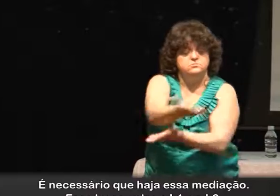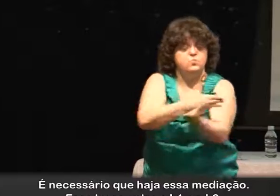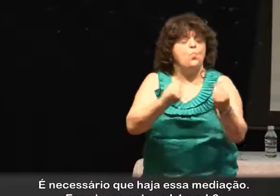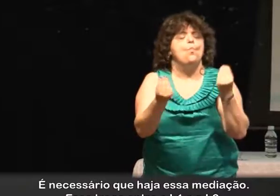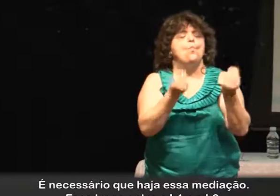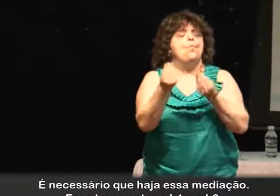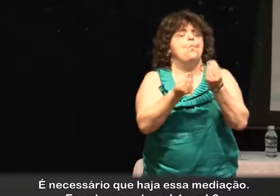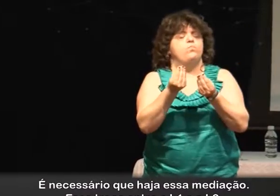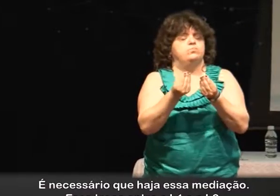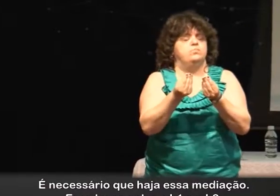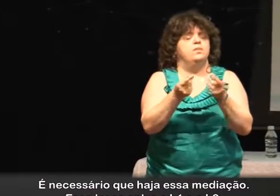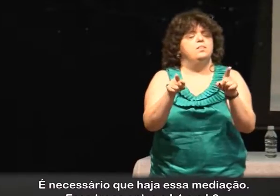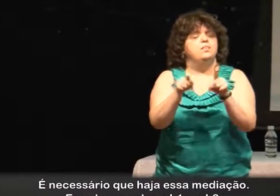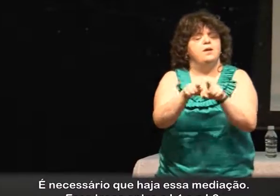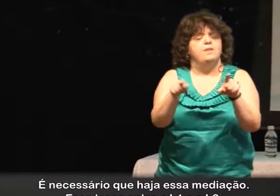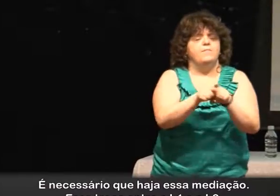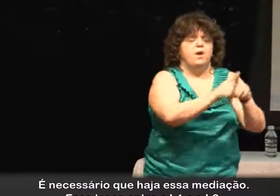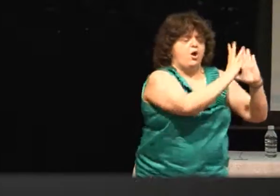troca entre a L1 e a L2.